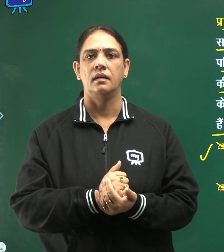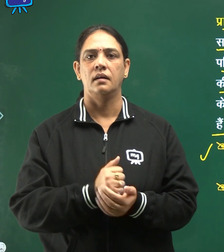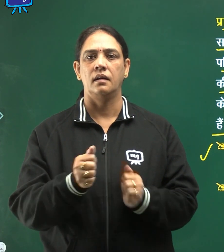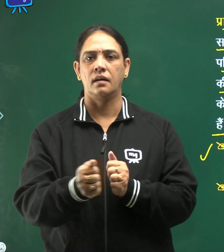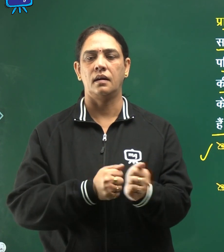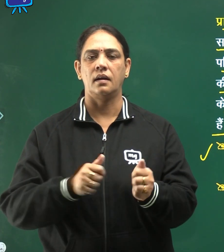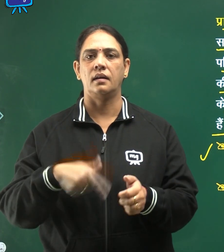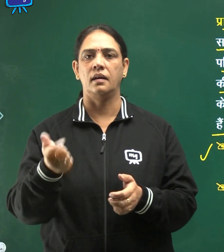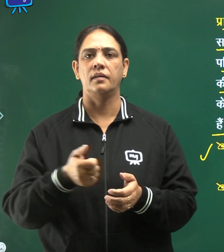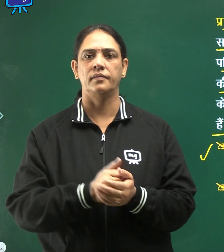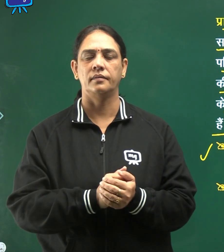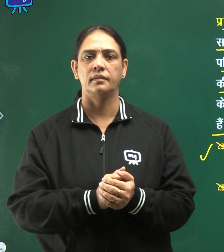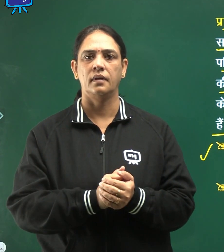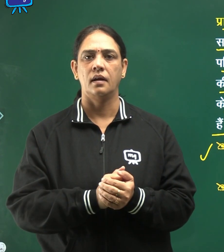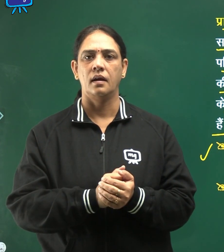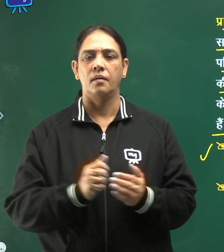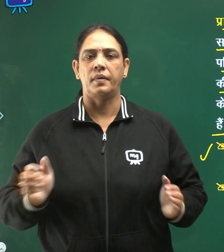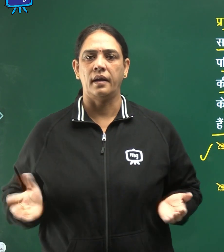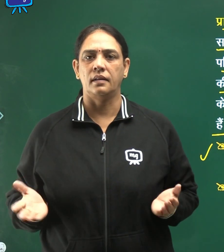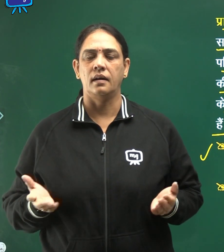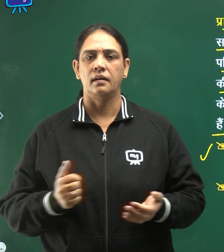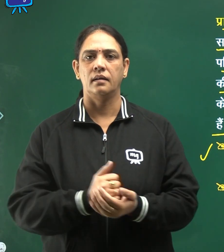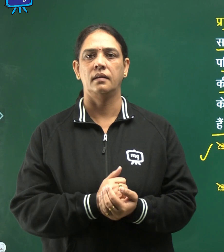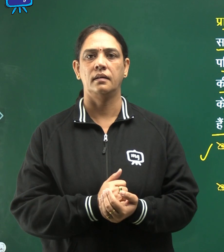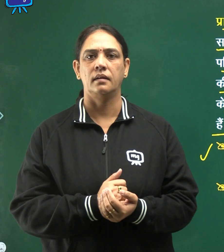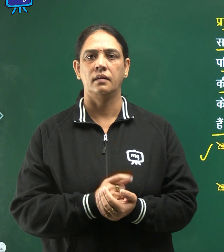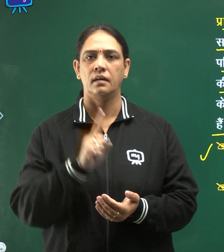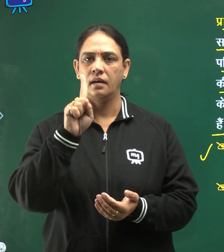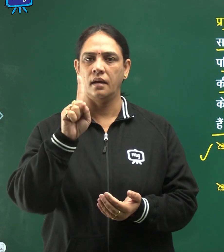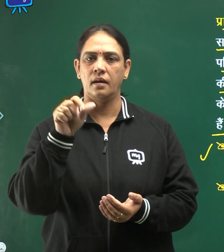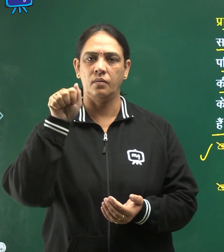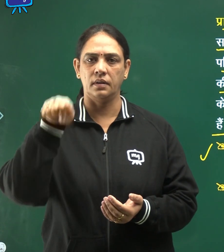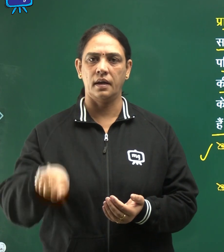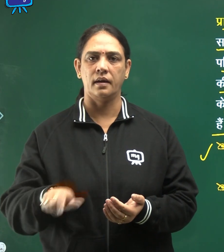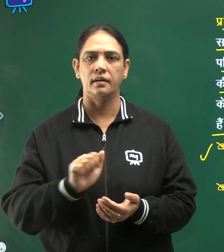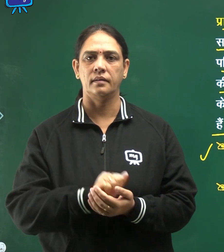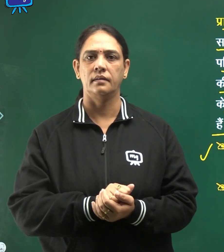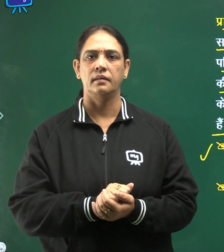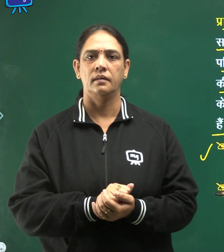घटना की प्रायिकता एक होती है।